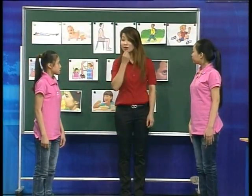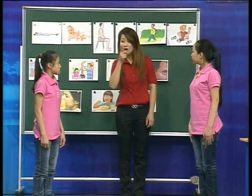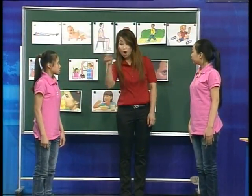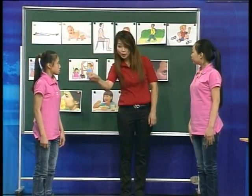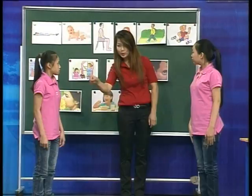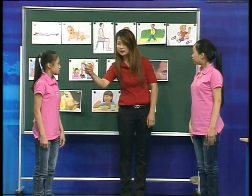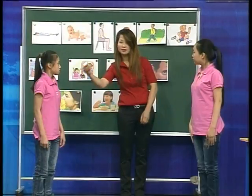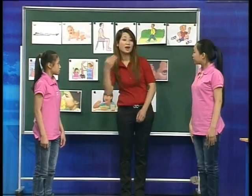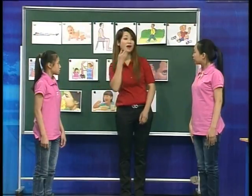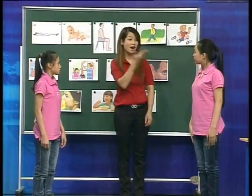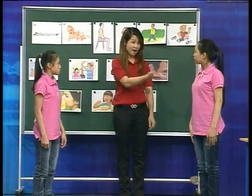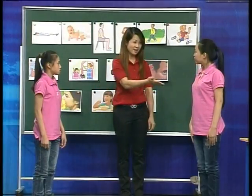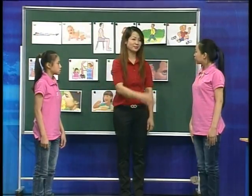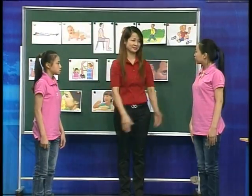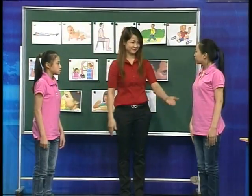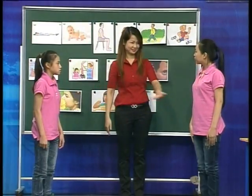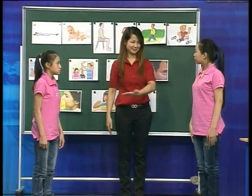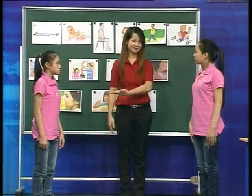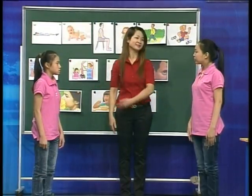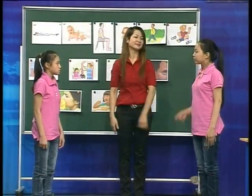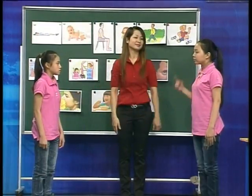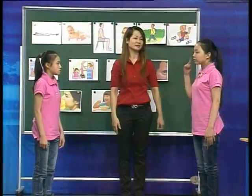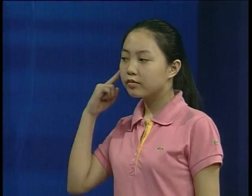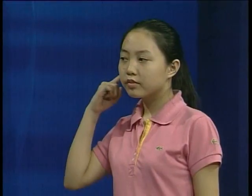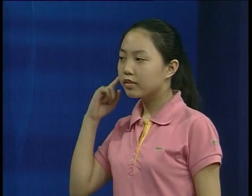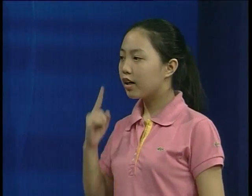Bây giờ chúng ta sẽ đổi vai lại một chút nhé Bạn sẽ hỏi và bạn My sẽ trả lời